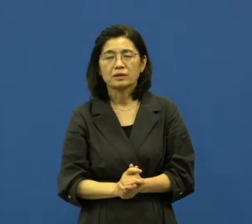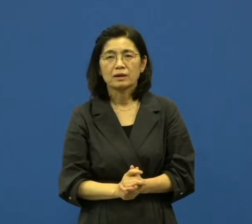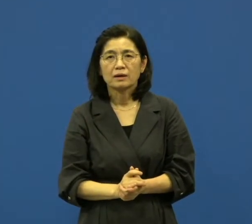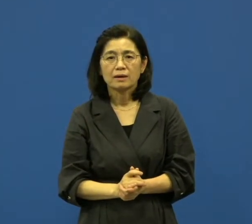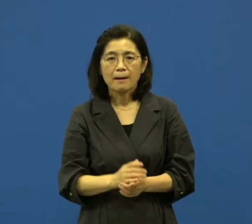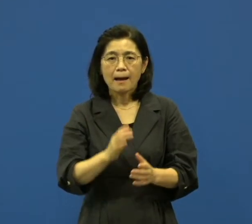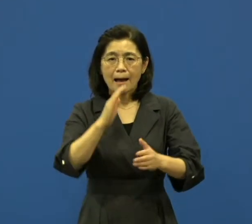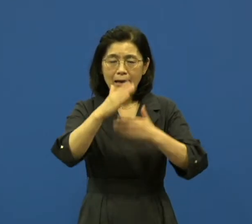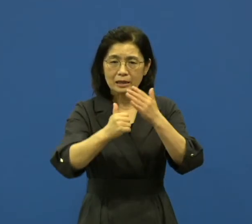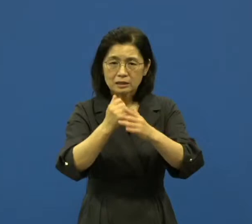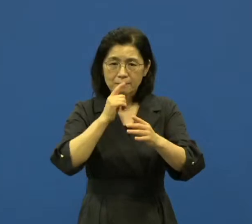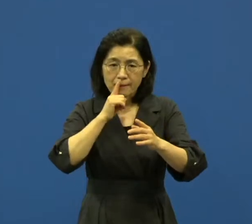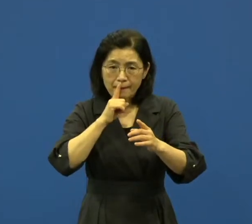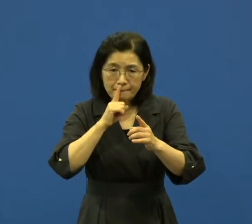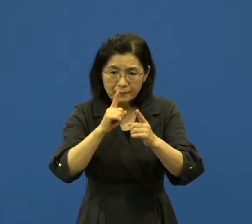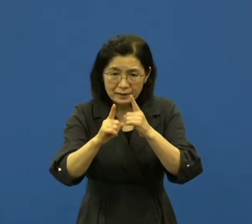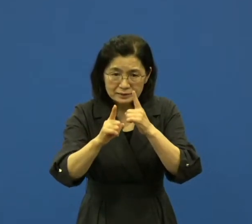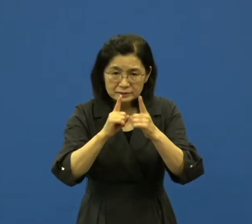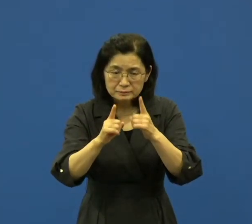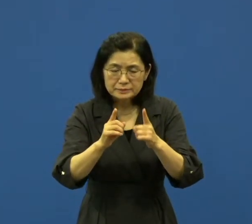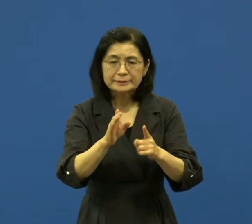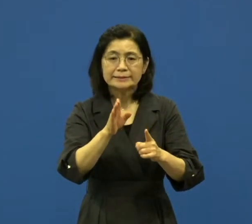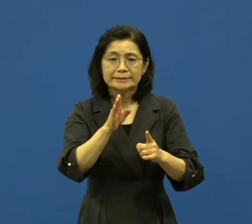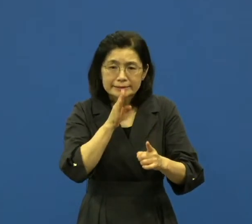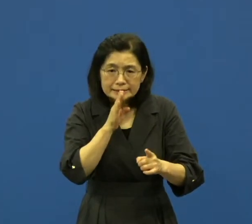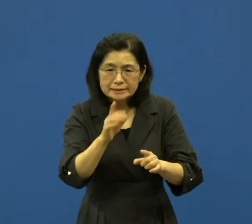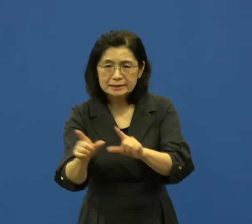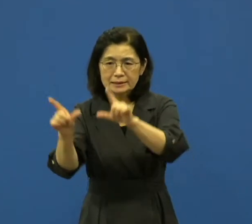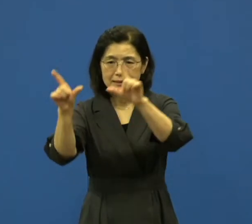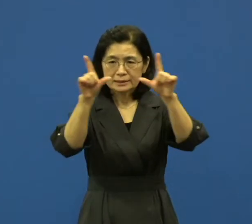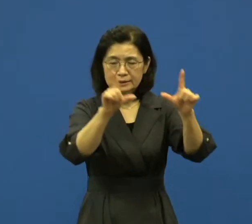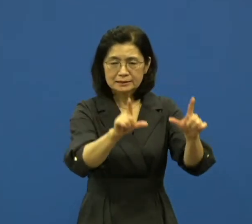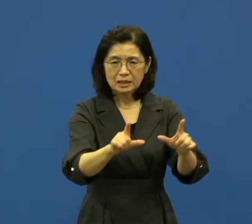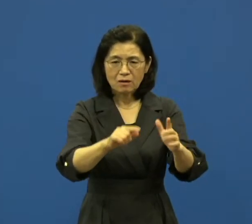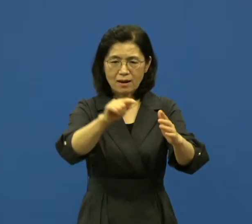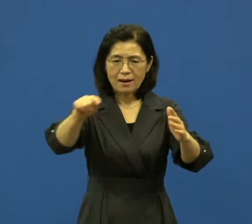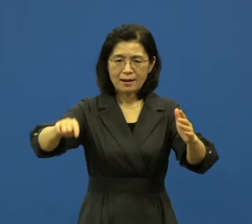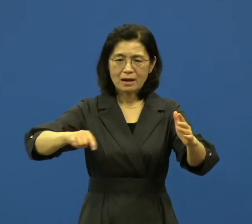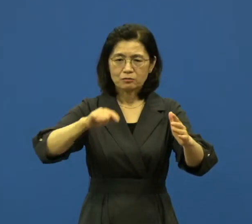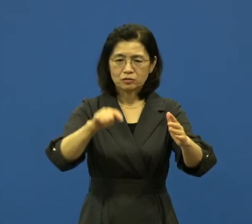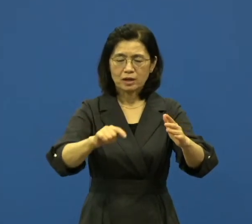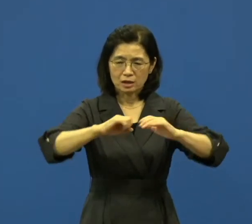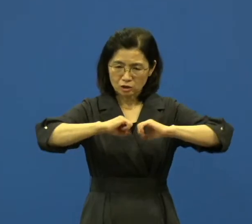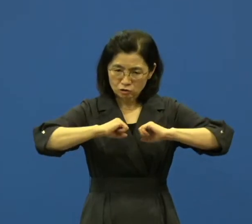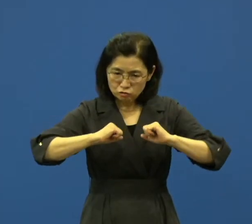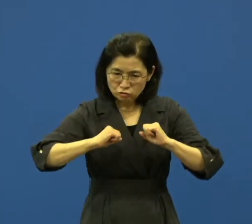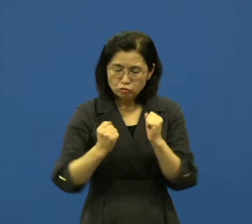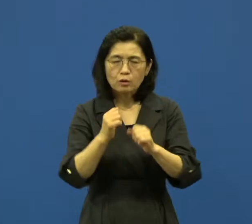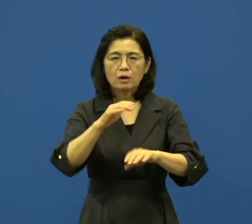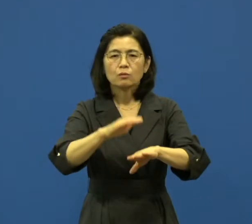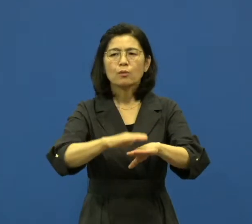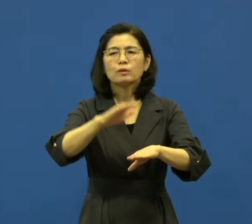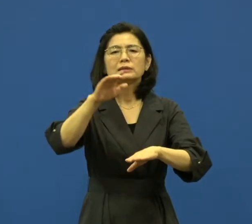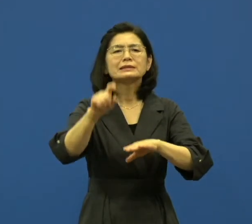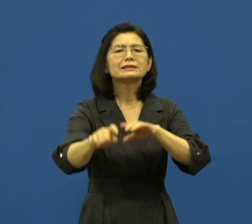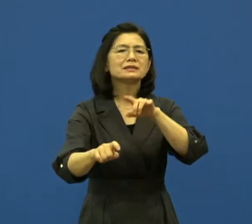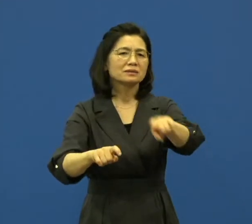삶에 적용할 때 믿음은 살아있는 믿음이 됩니다. 순종이 없다 믿음은 피상적인